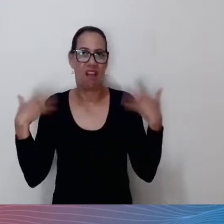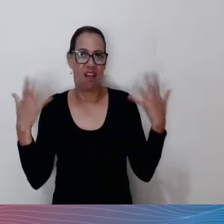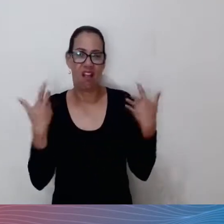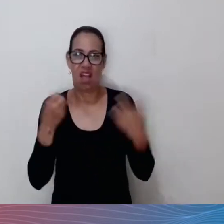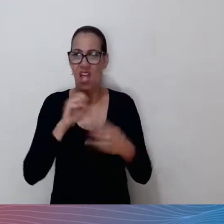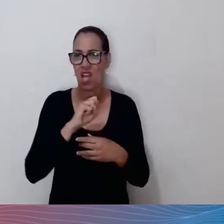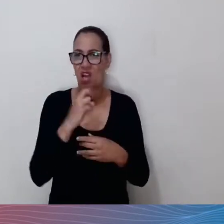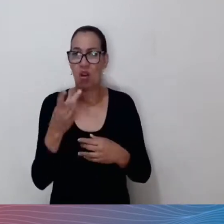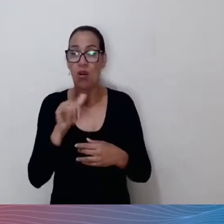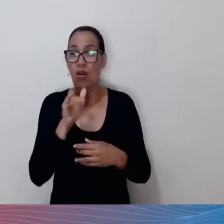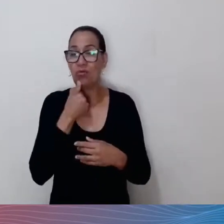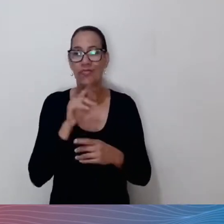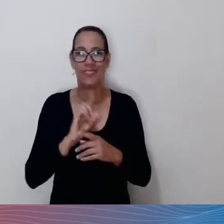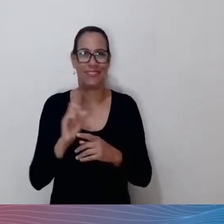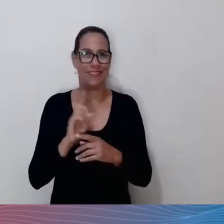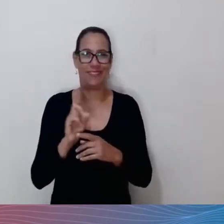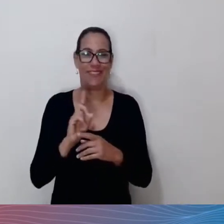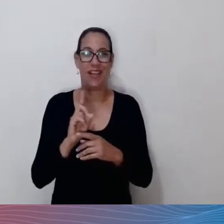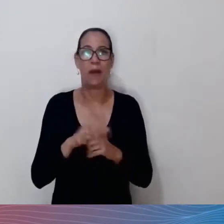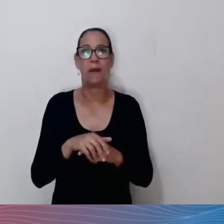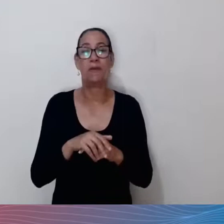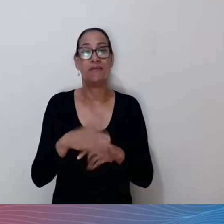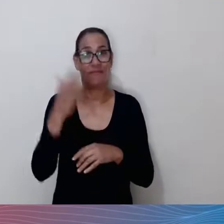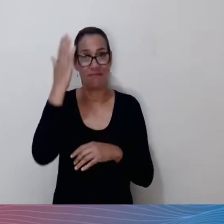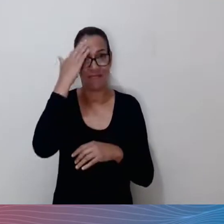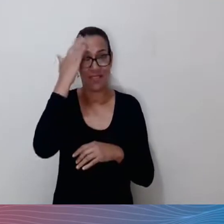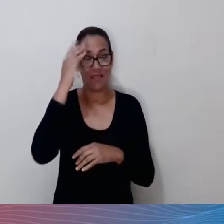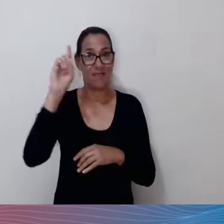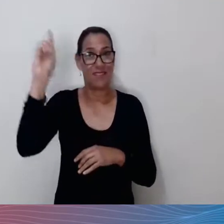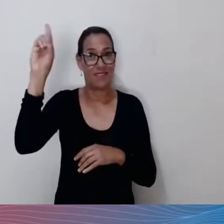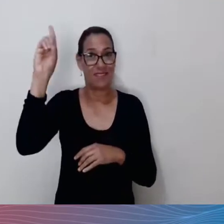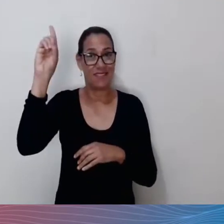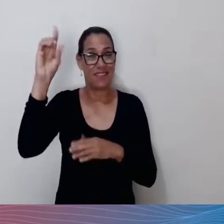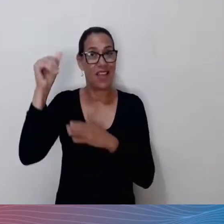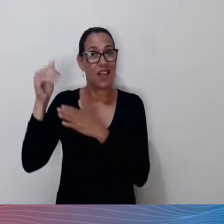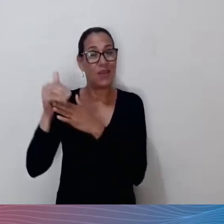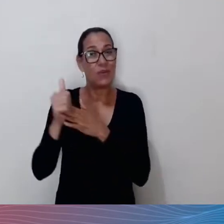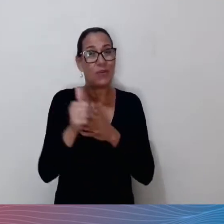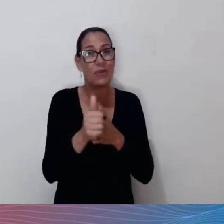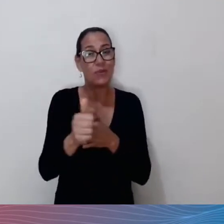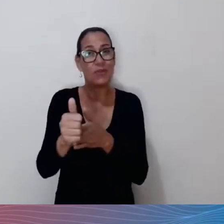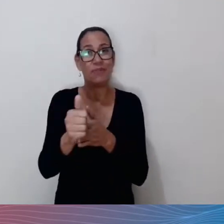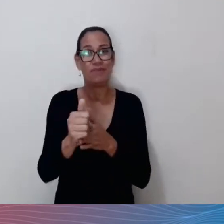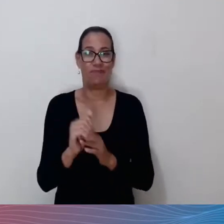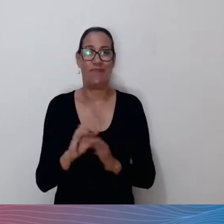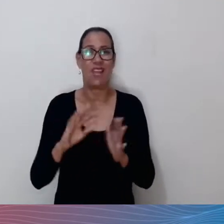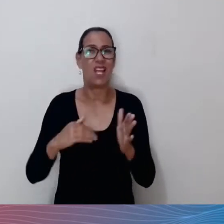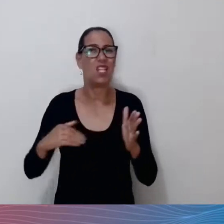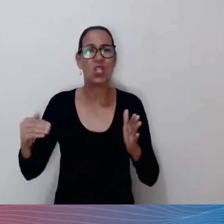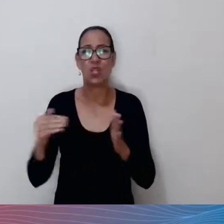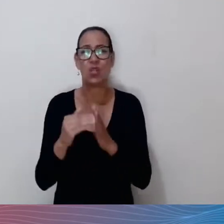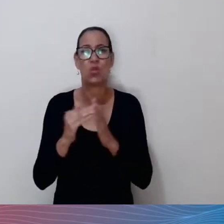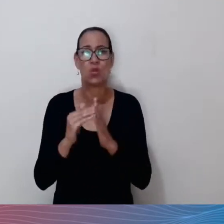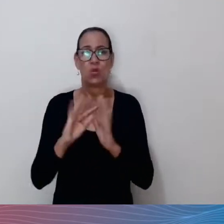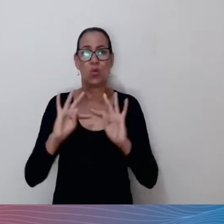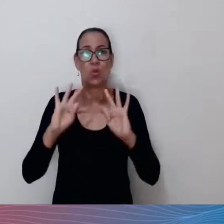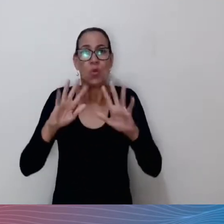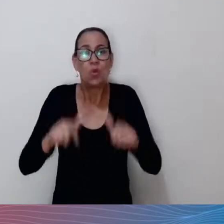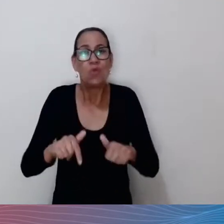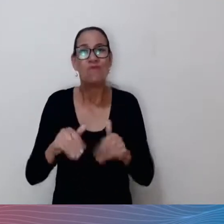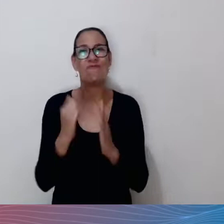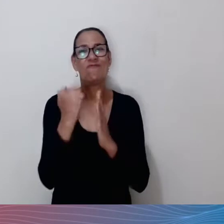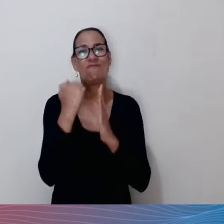o fechamento desta era. A igreja está aqui para cooperar com ele, não é isso? Nós queremos trazer o